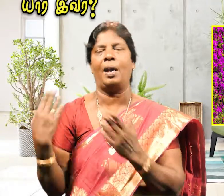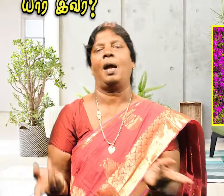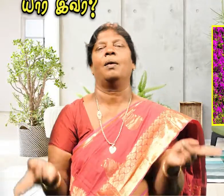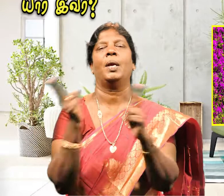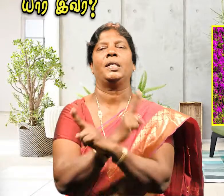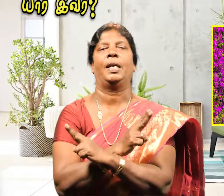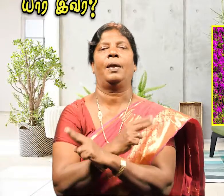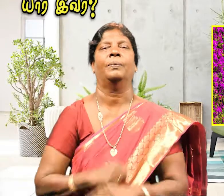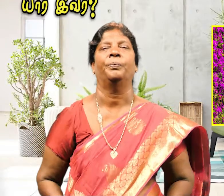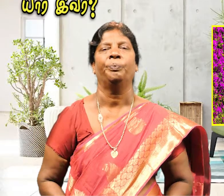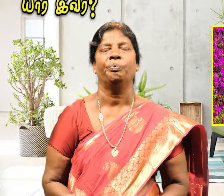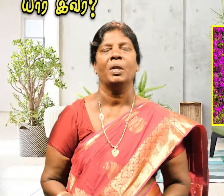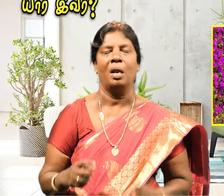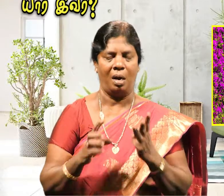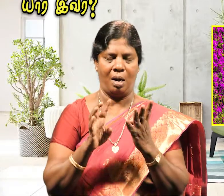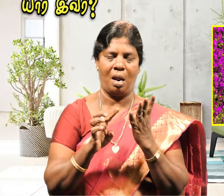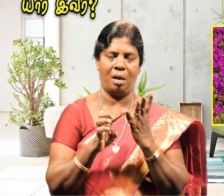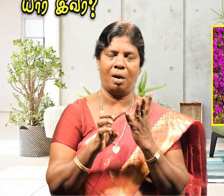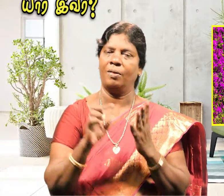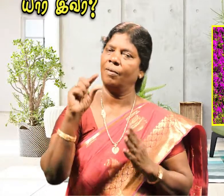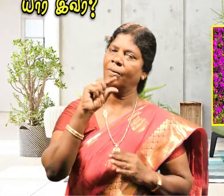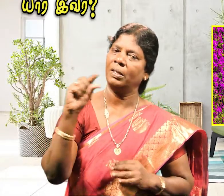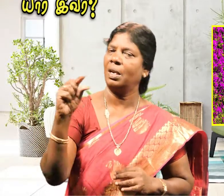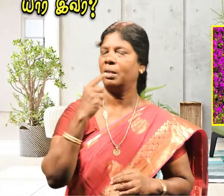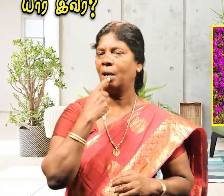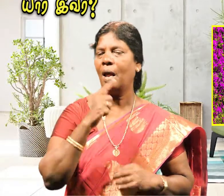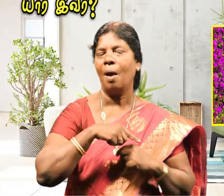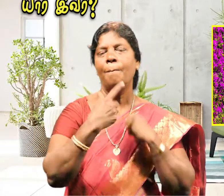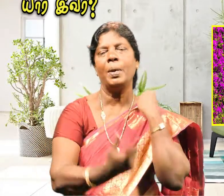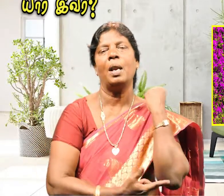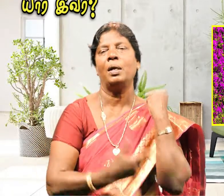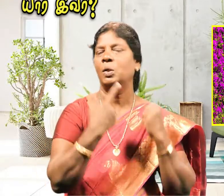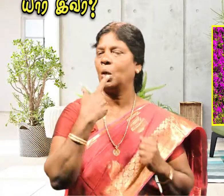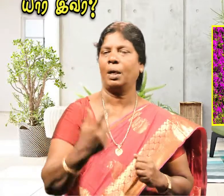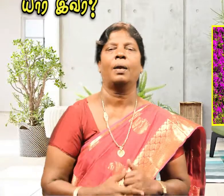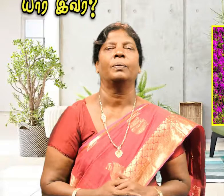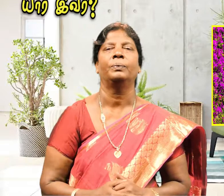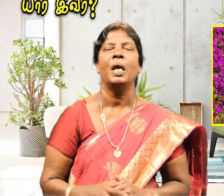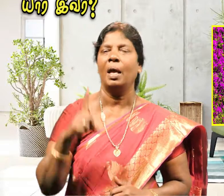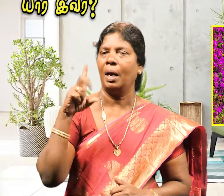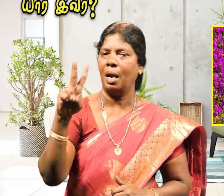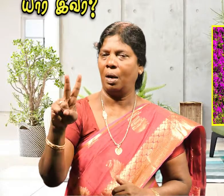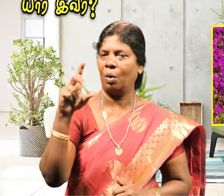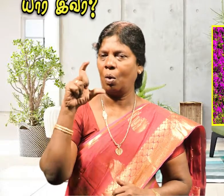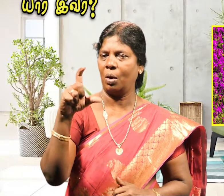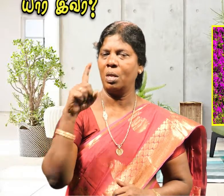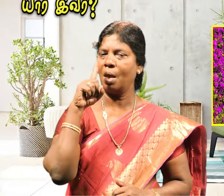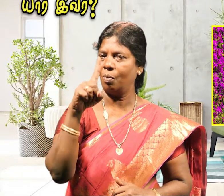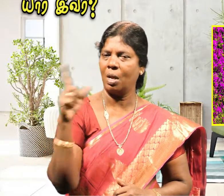உள்ளவர்களாக மாற்றுகிறார். இந்த 4வது வசனத்தின் பின்பகுதியில் அதைத்தான் இந்த